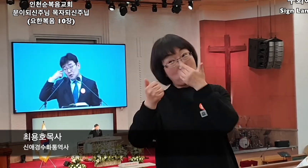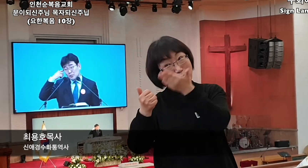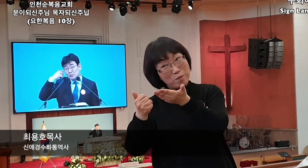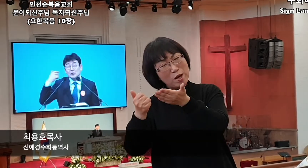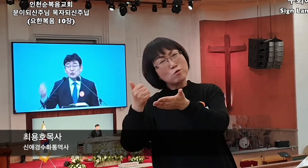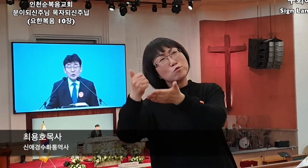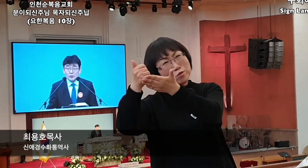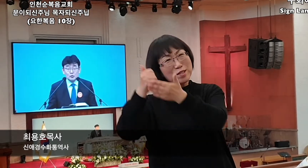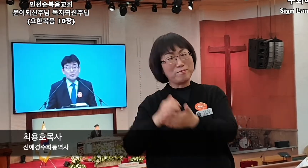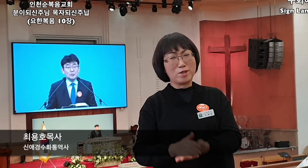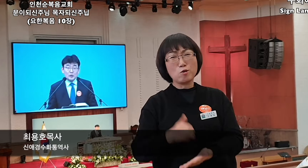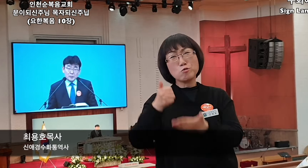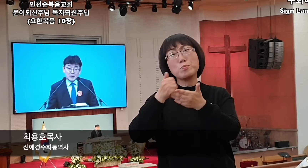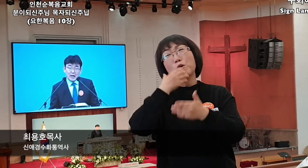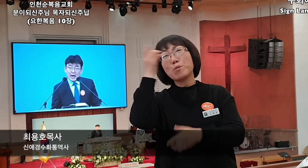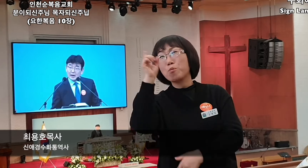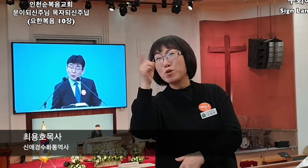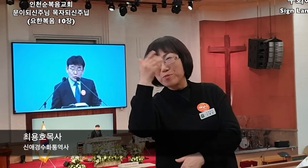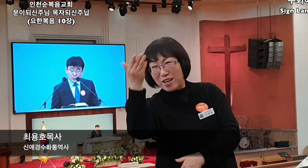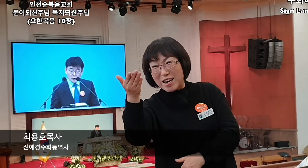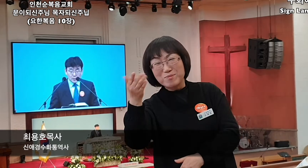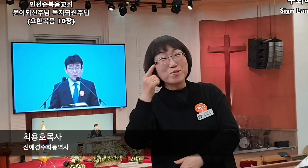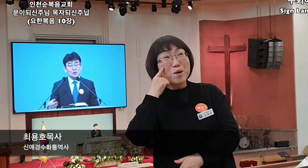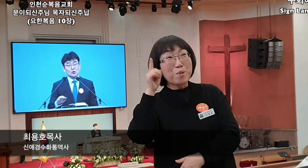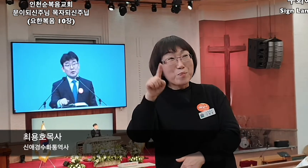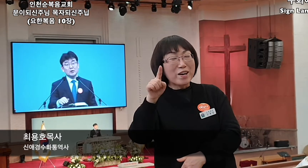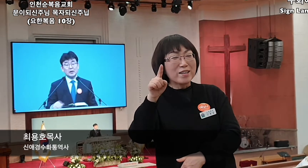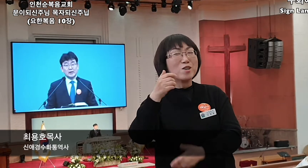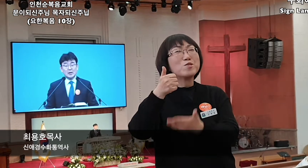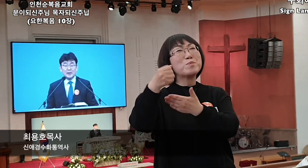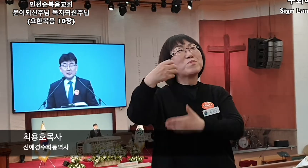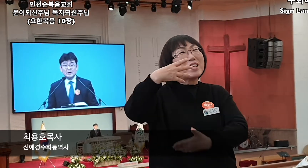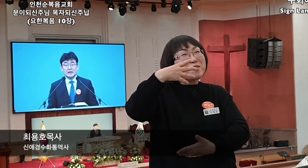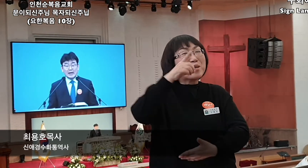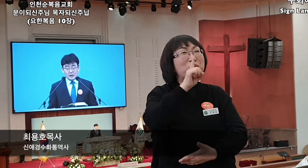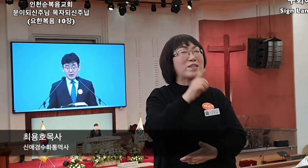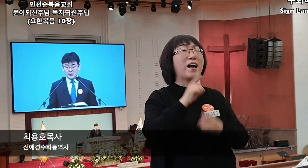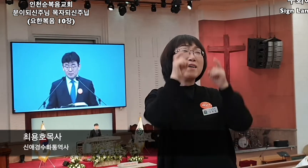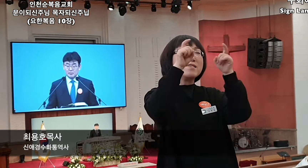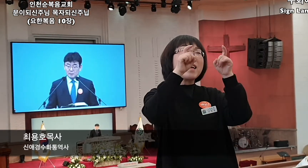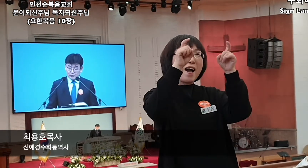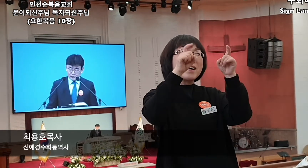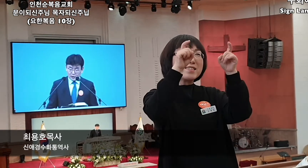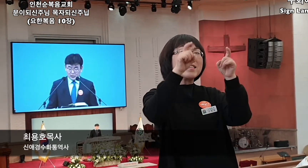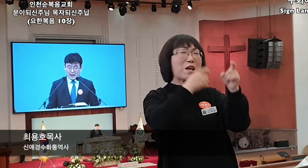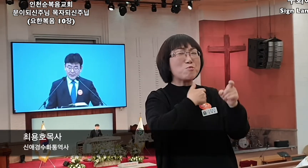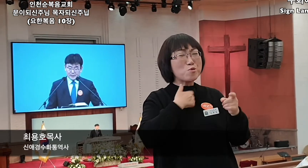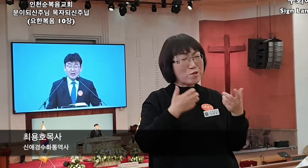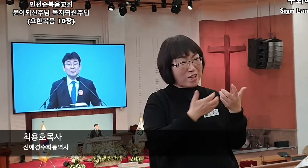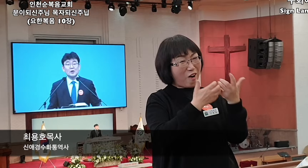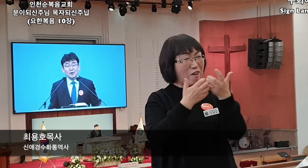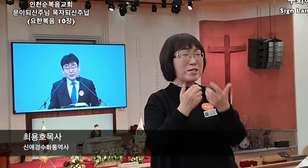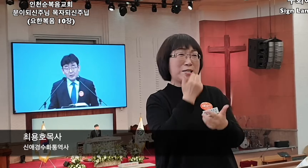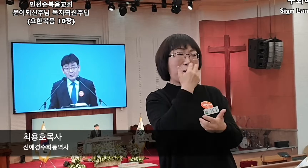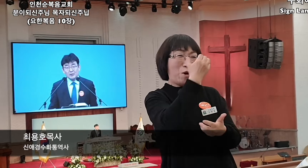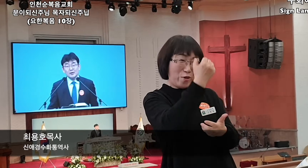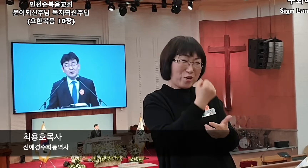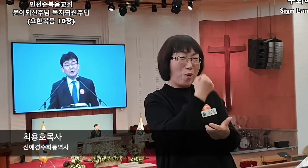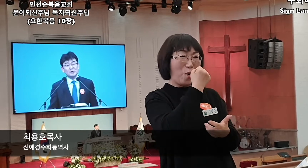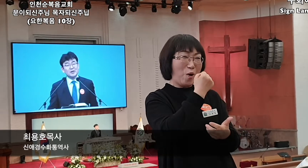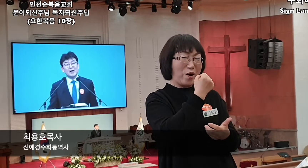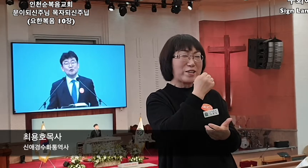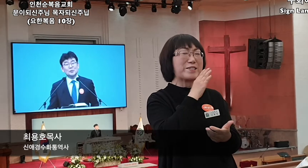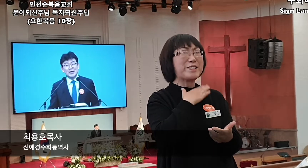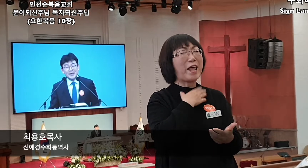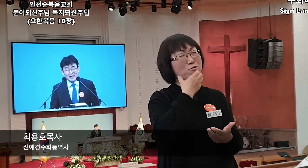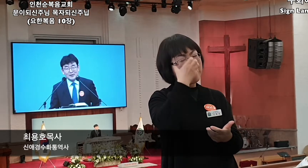물어보셔요. 주님은 꿈이 무엇입니까? 라고 물어보시면 주님 그렇게 대답하실 거예요. 양들이 풍성한 생명을 얻는 것,